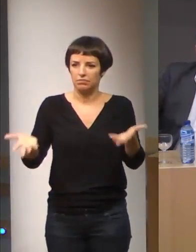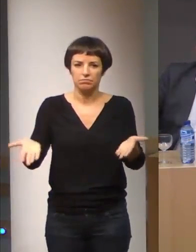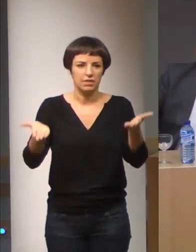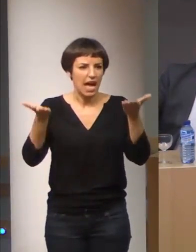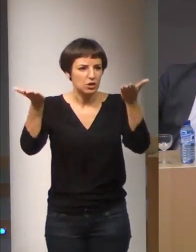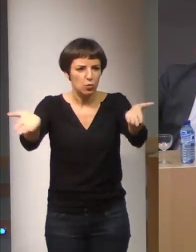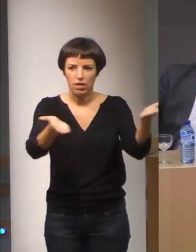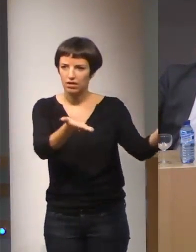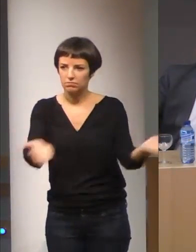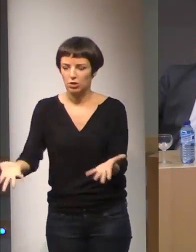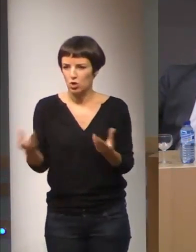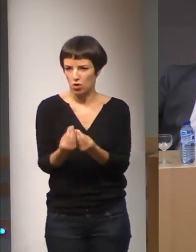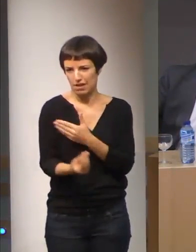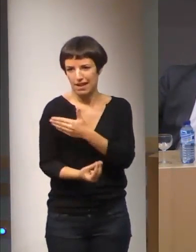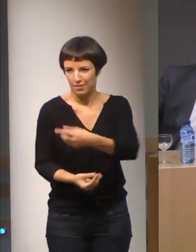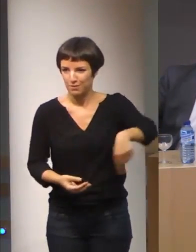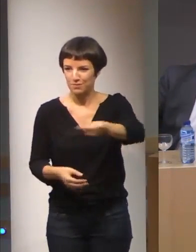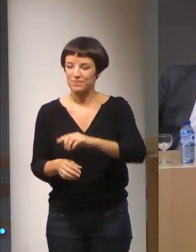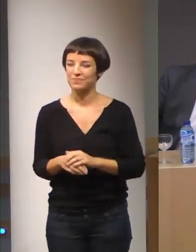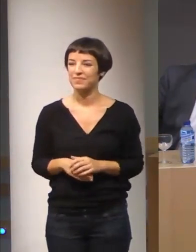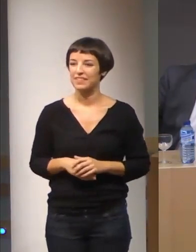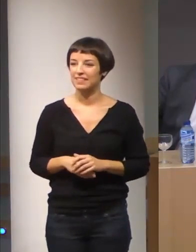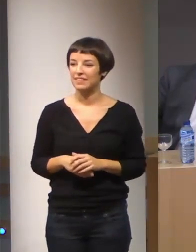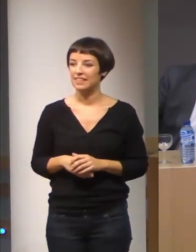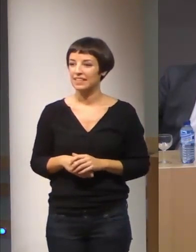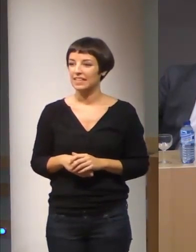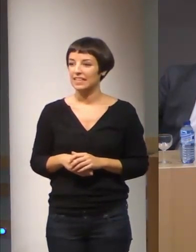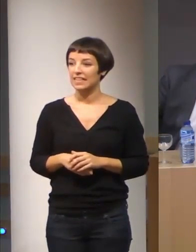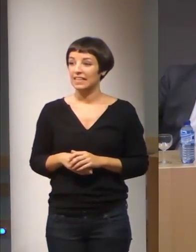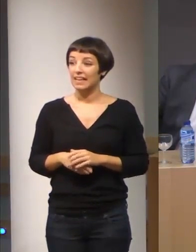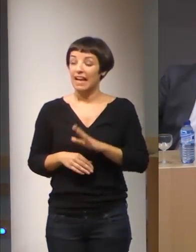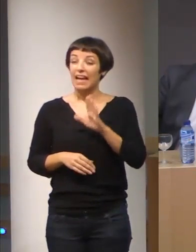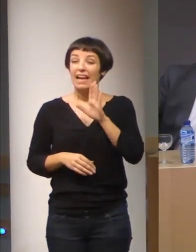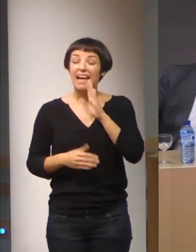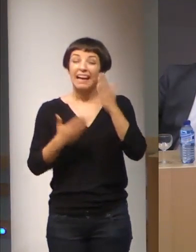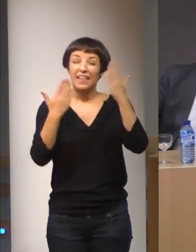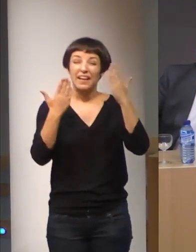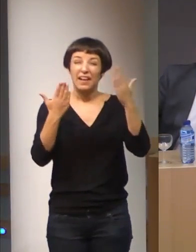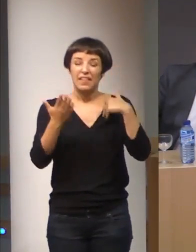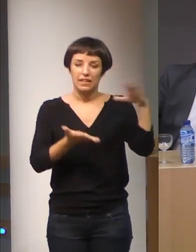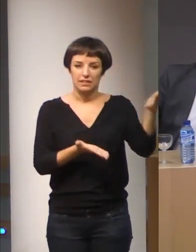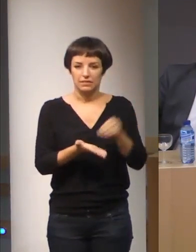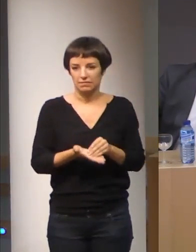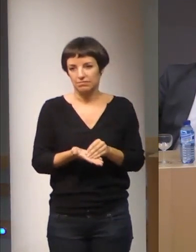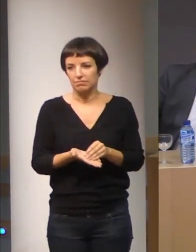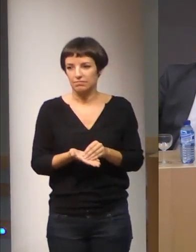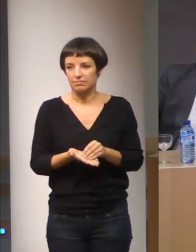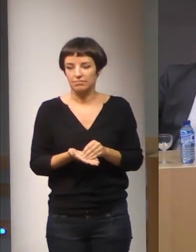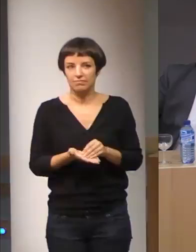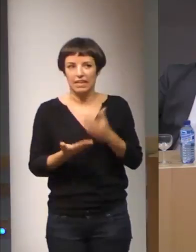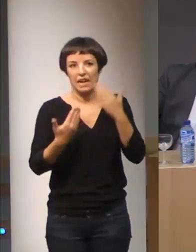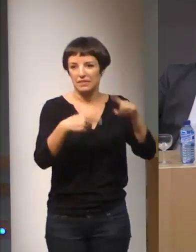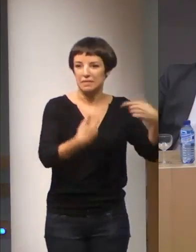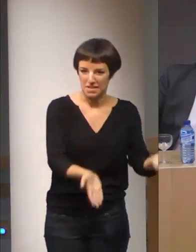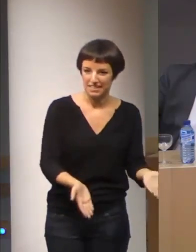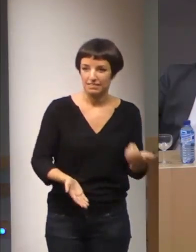para estar con vosotros eh devuelvo todos los agradecimientos yo creo que no podía ser de otra